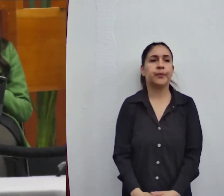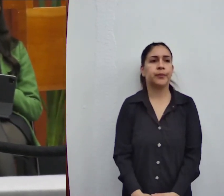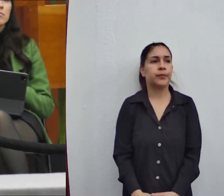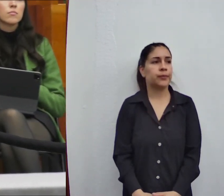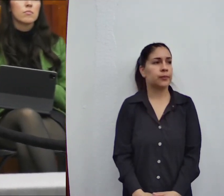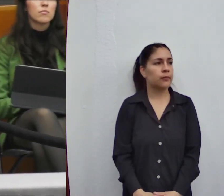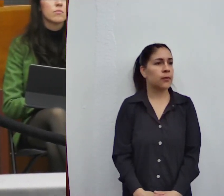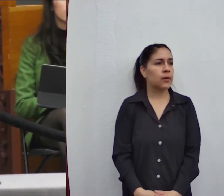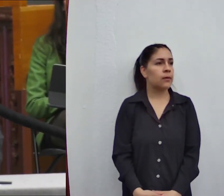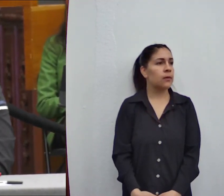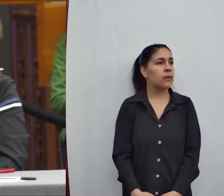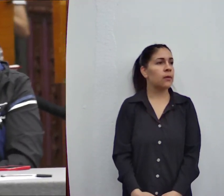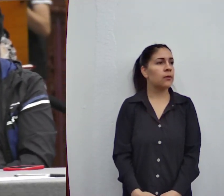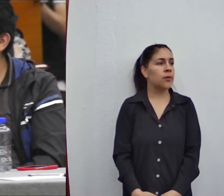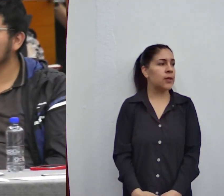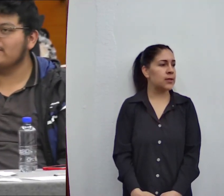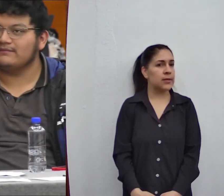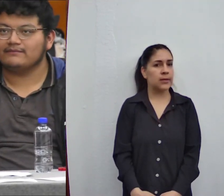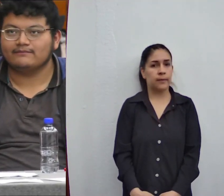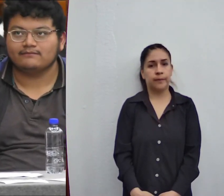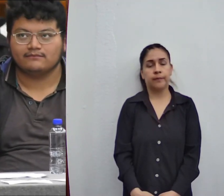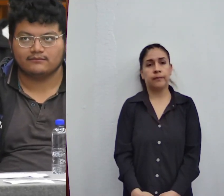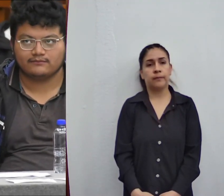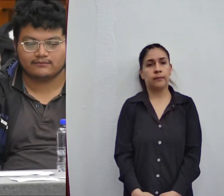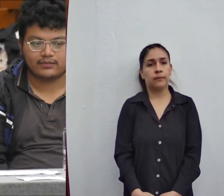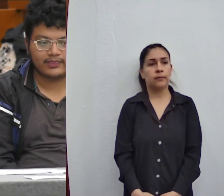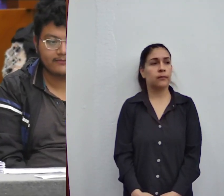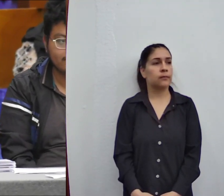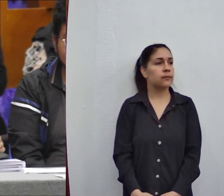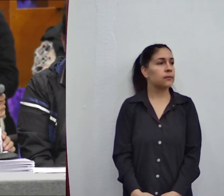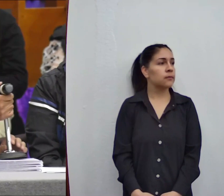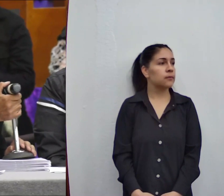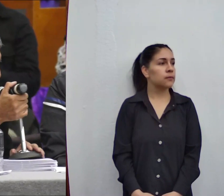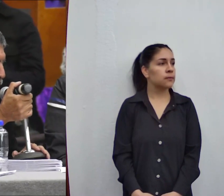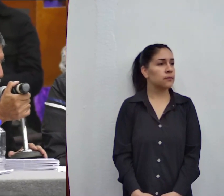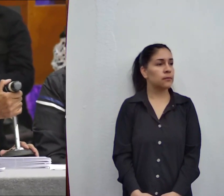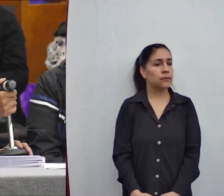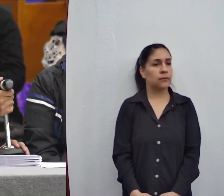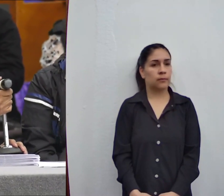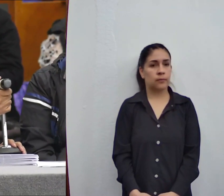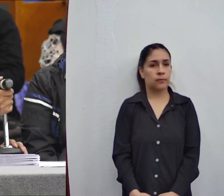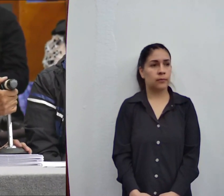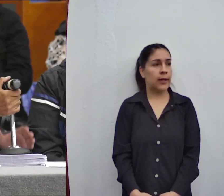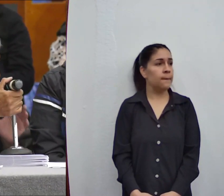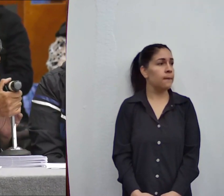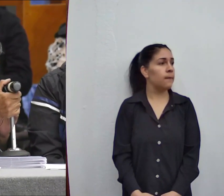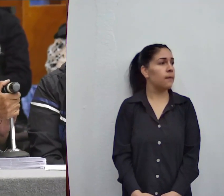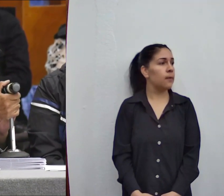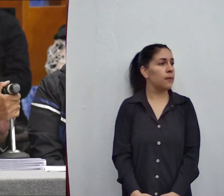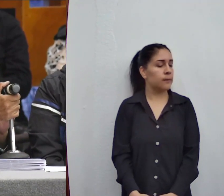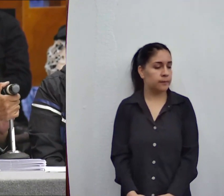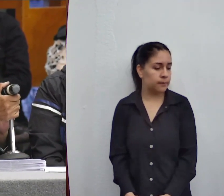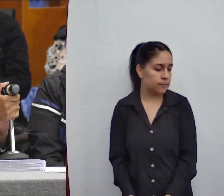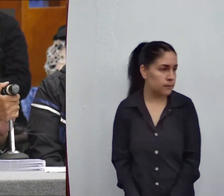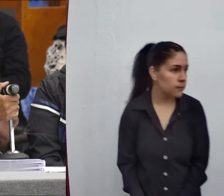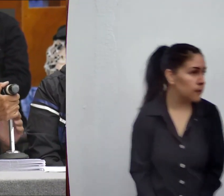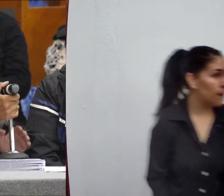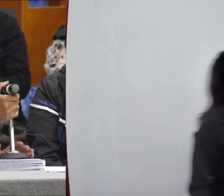Hola, Raúl Aldana de Ecatepec, municipio de Ecatepec. Bueno, mi cuestión